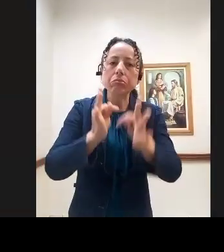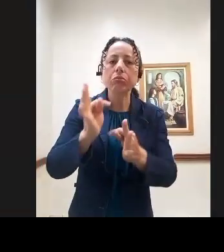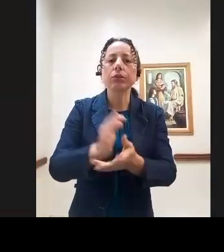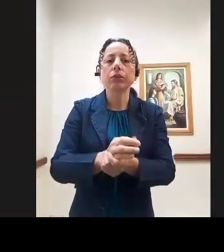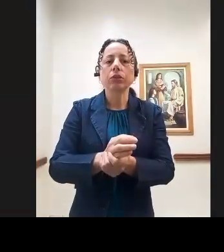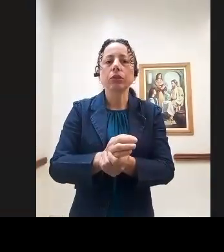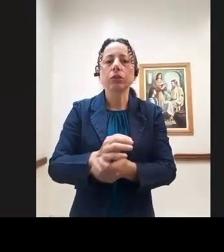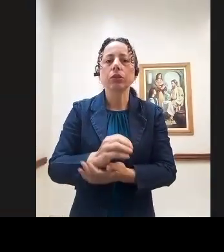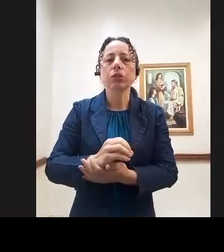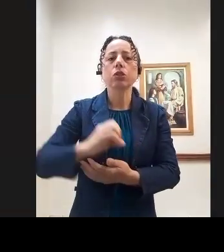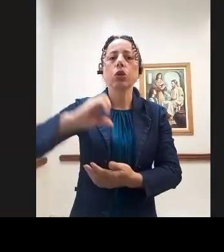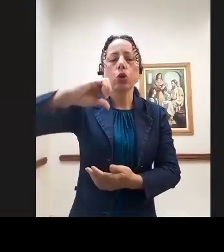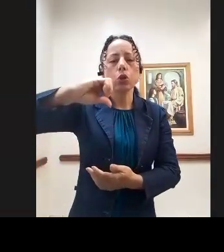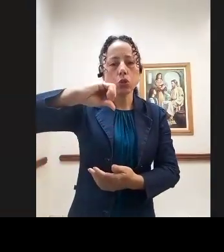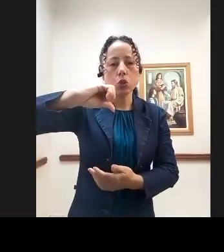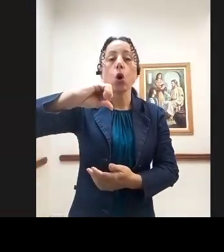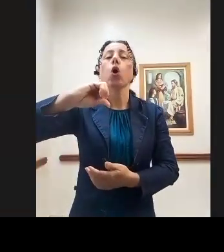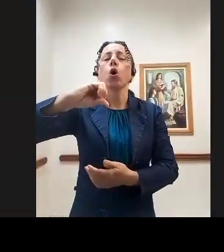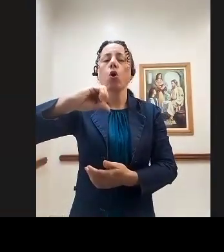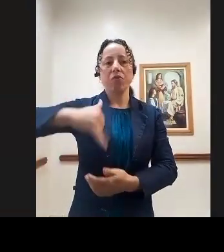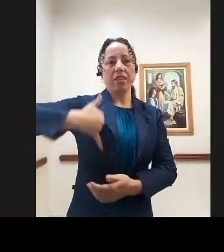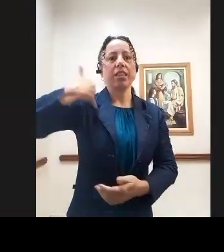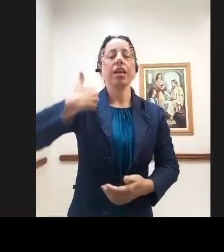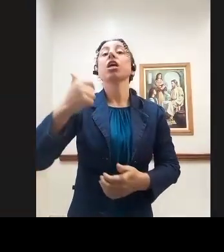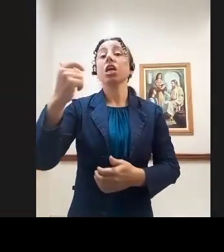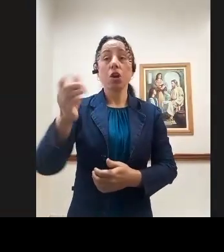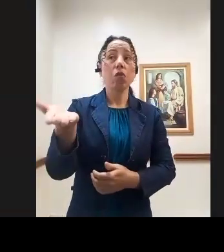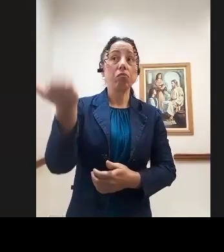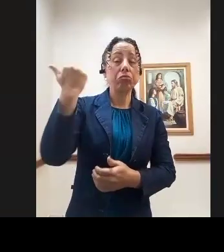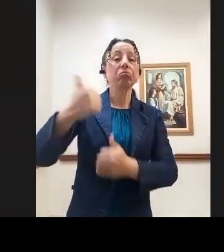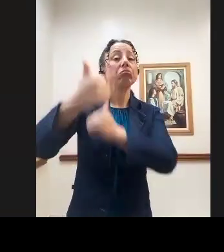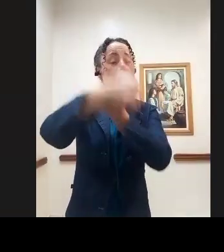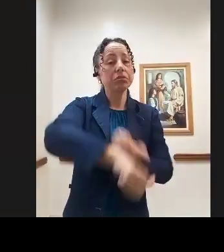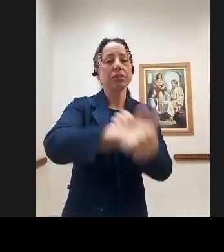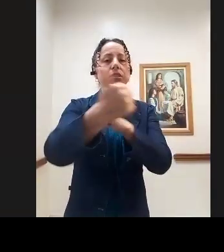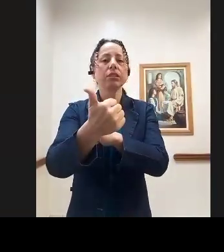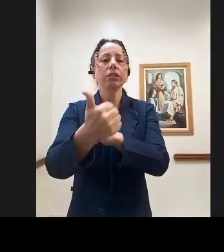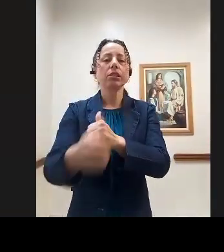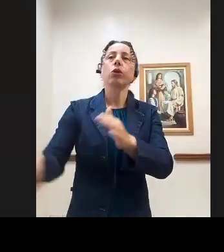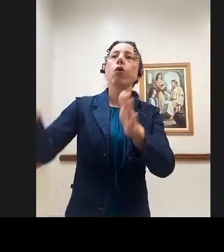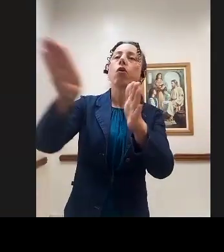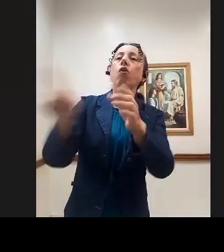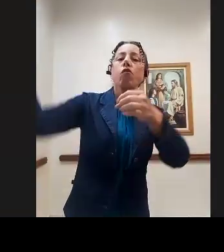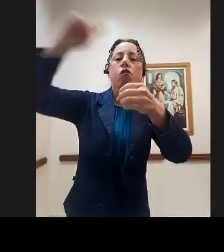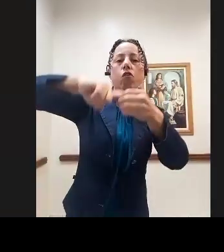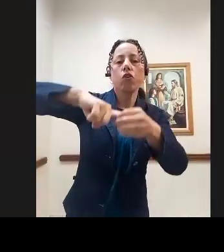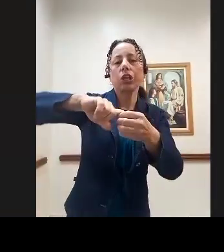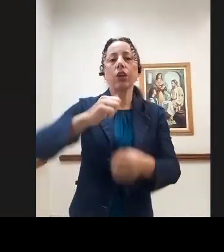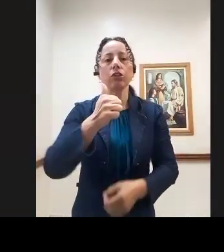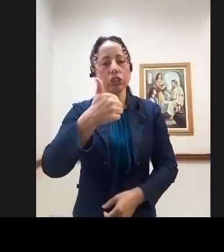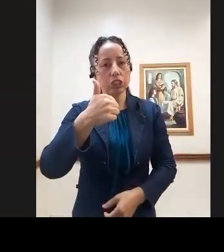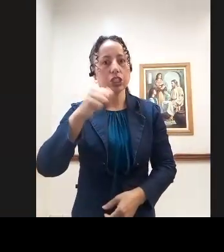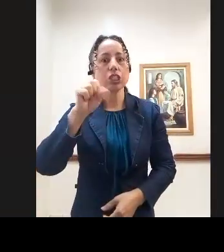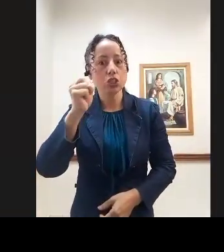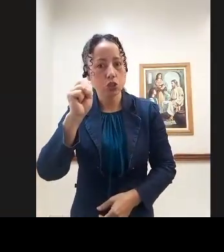meus 18 anos. E eu senti muita falta da igreja e eu não sabia o porquê